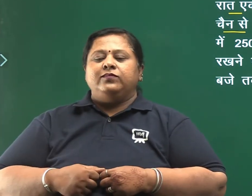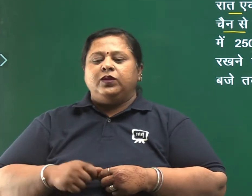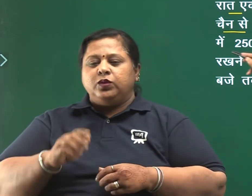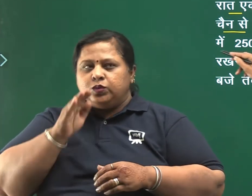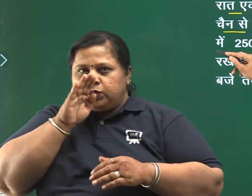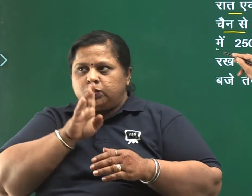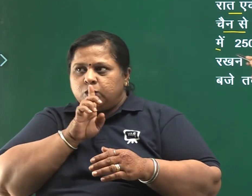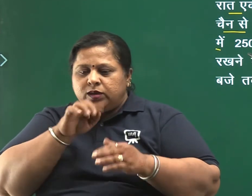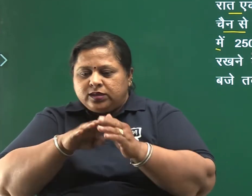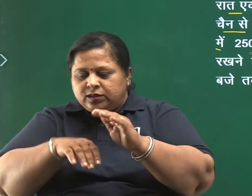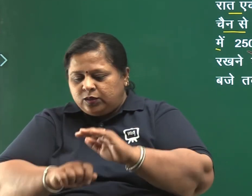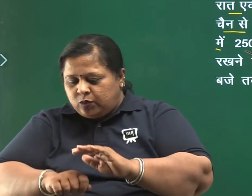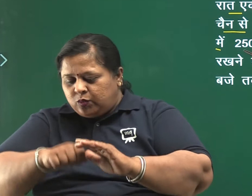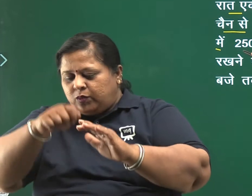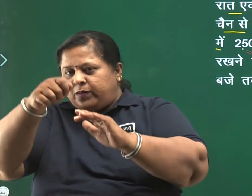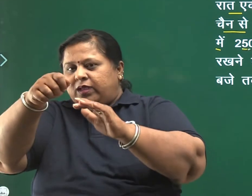संदूक में